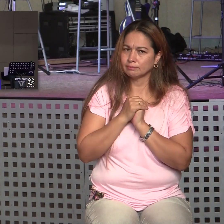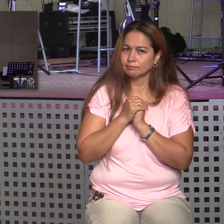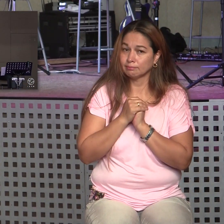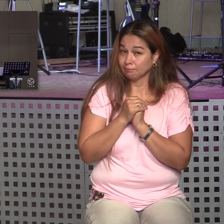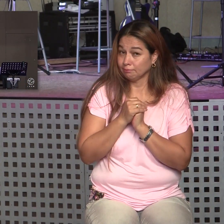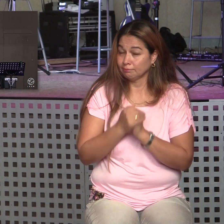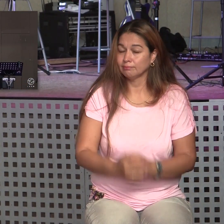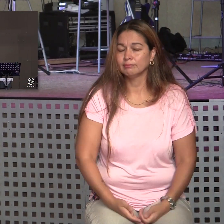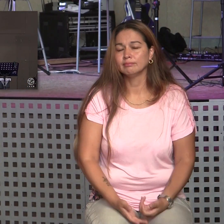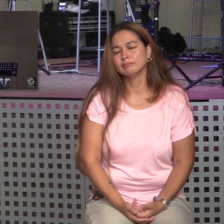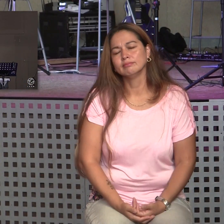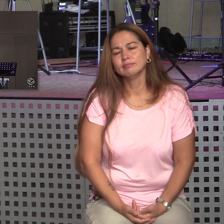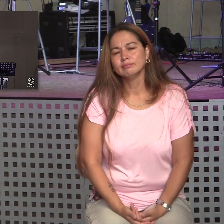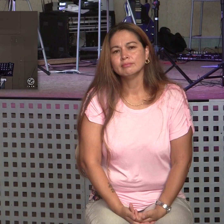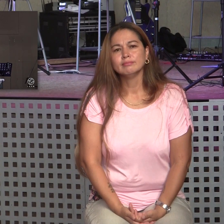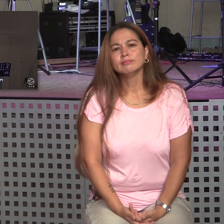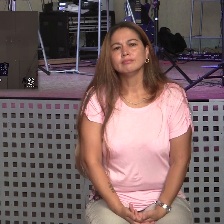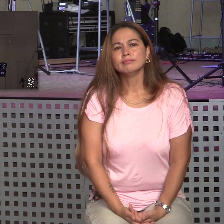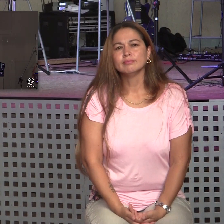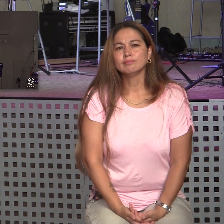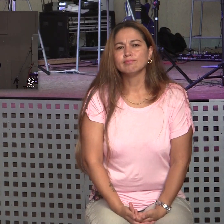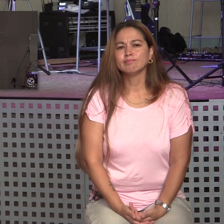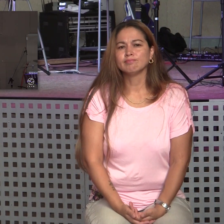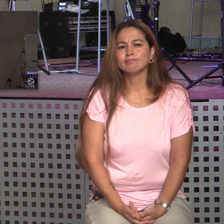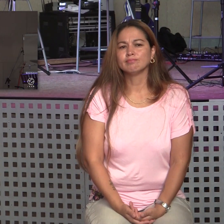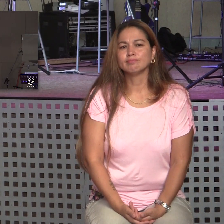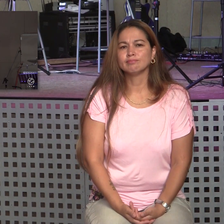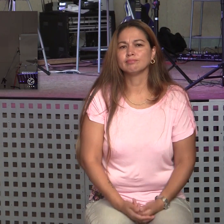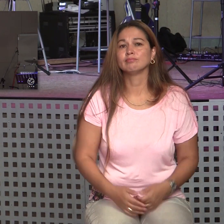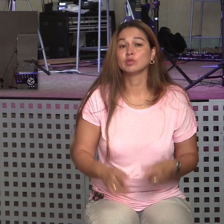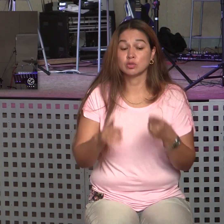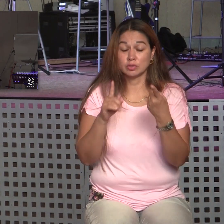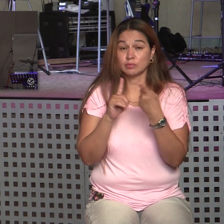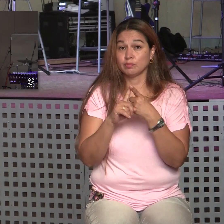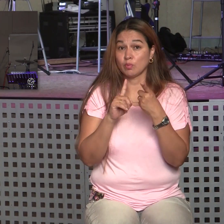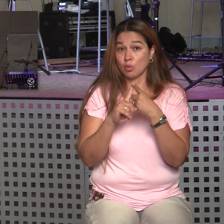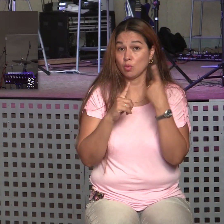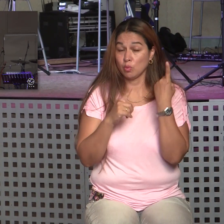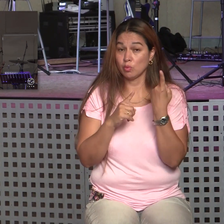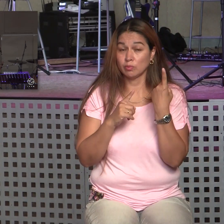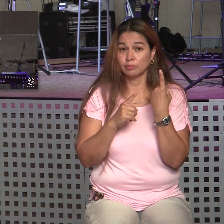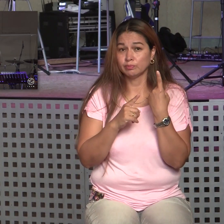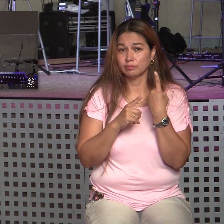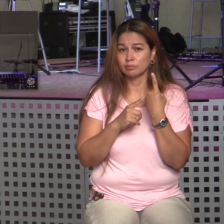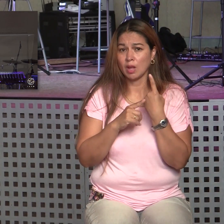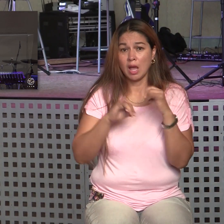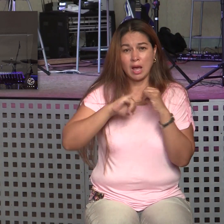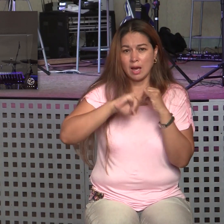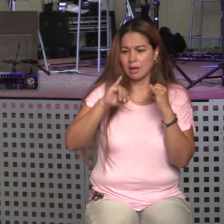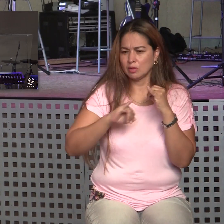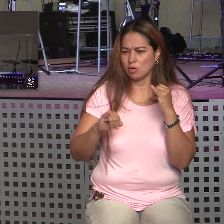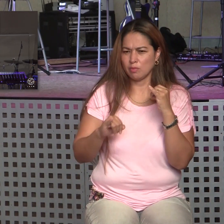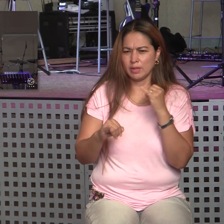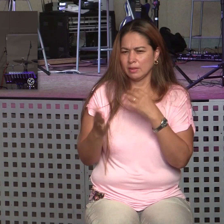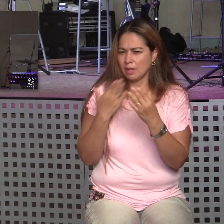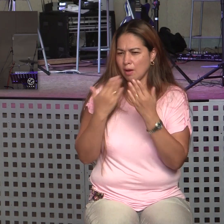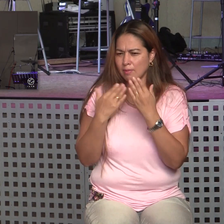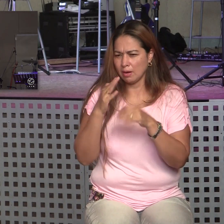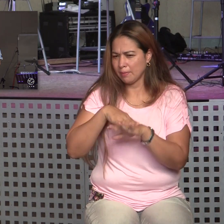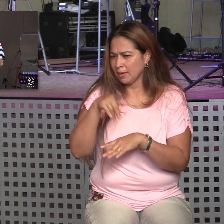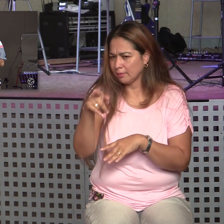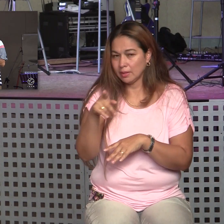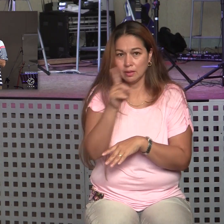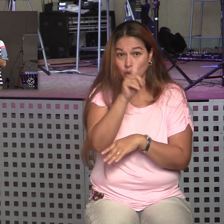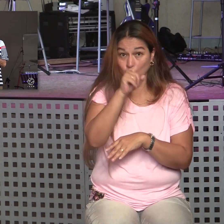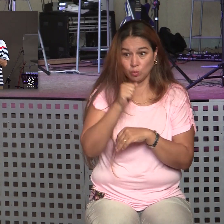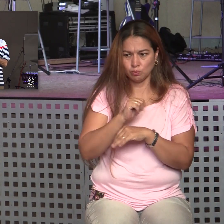son antagónicos uno a otro. Uno, no dejemos hablar a la tormenta. La tormenta siempre te va a decir